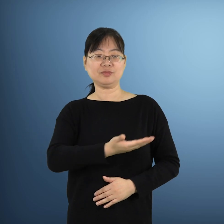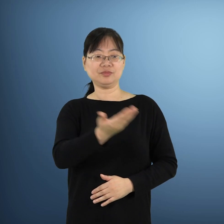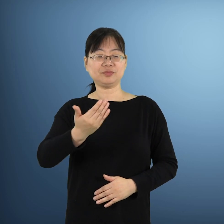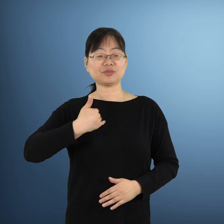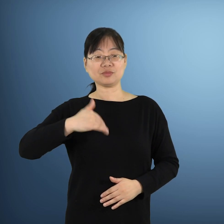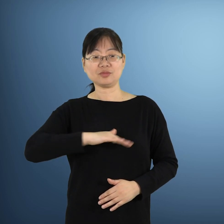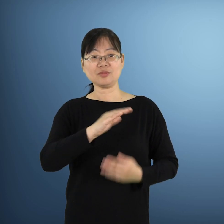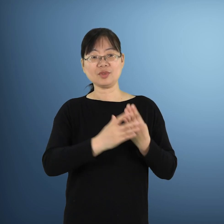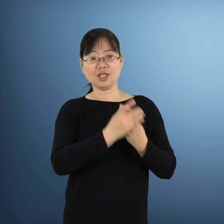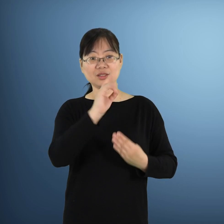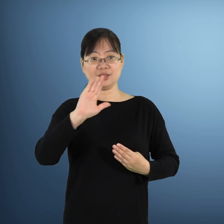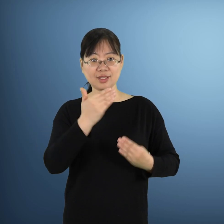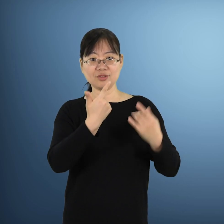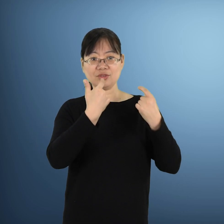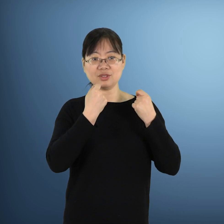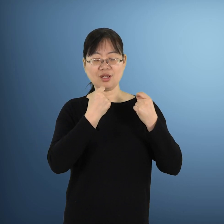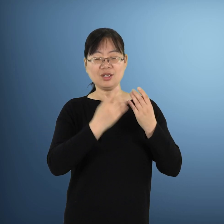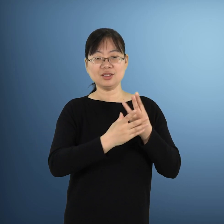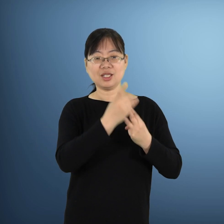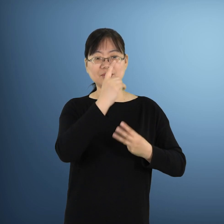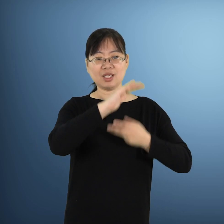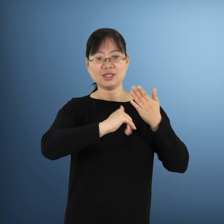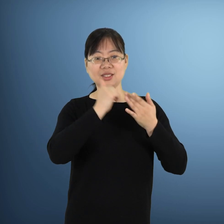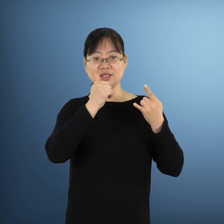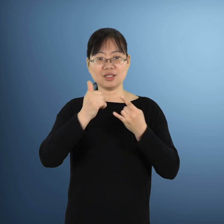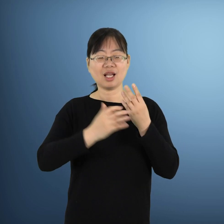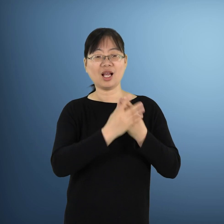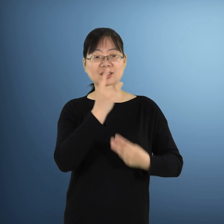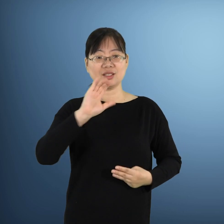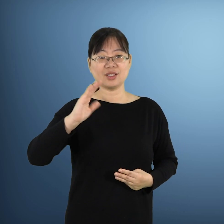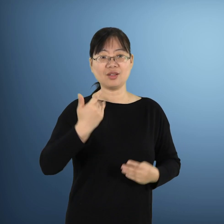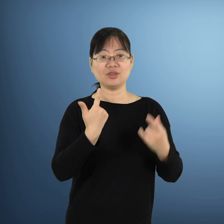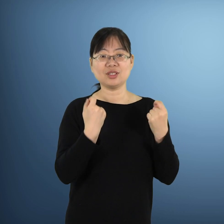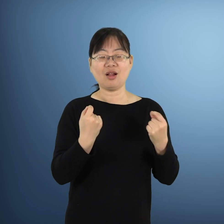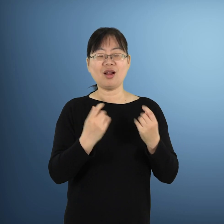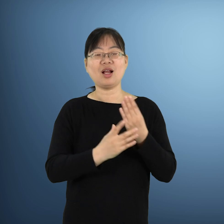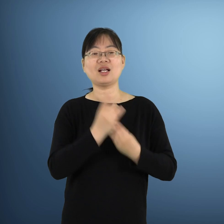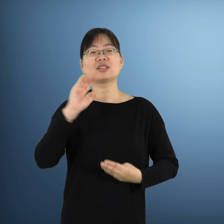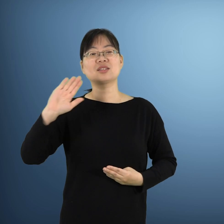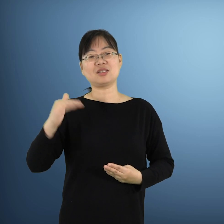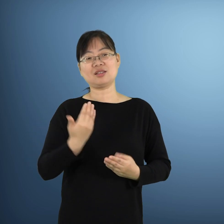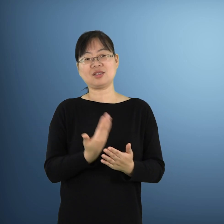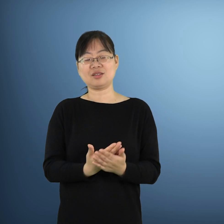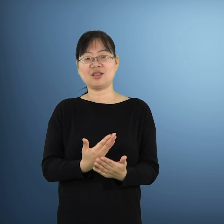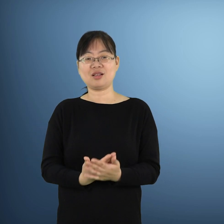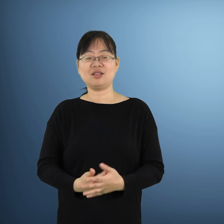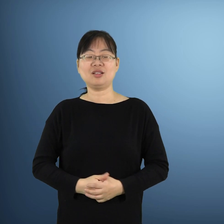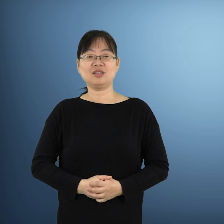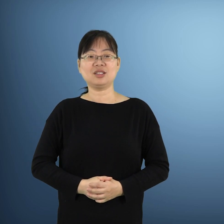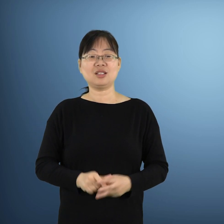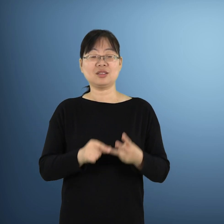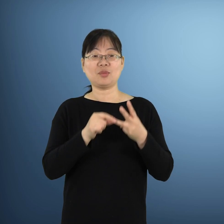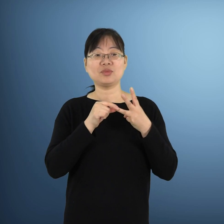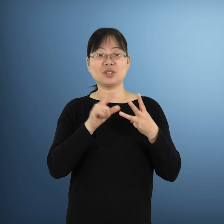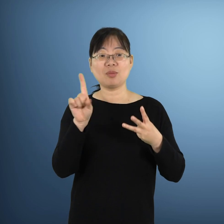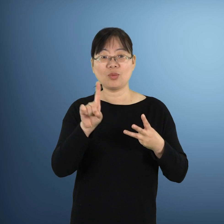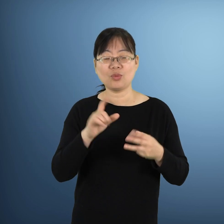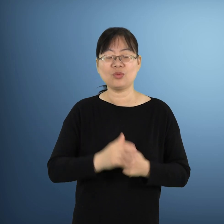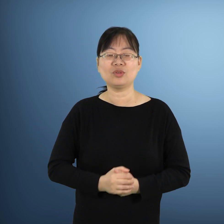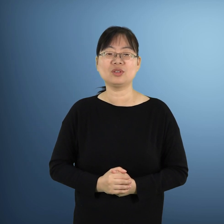저들이 우리가 하나 된 것처럼, 그러니까 삼위 하나님이 하나 된 것처럼 하나가 되게 하옵소서. 그다음에 세